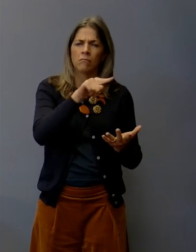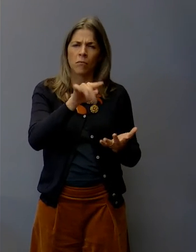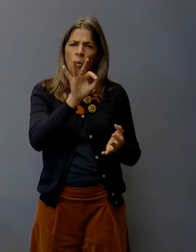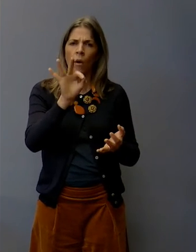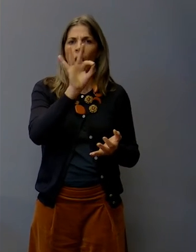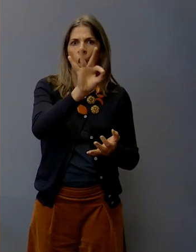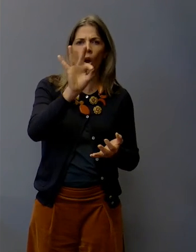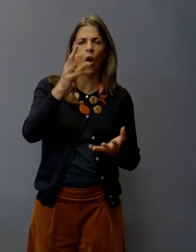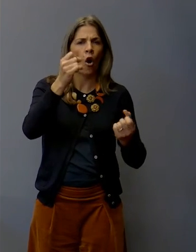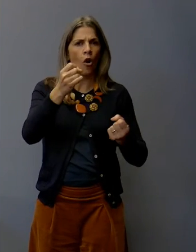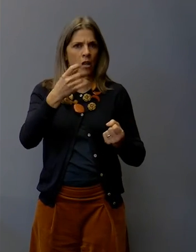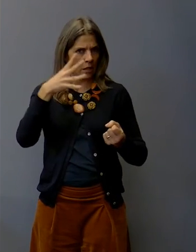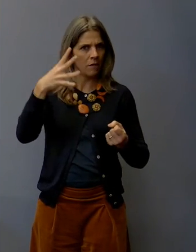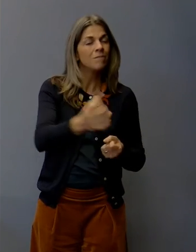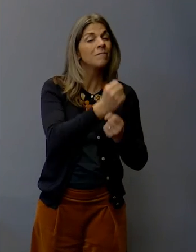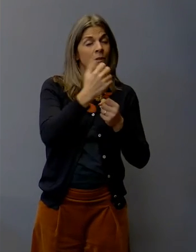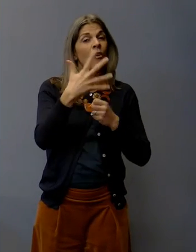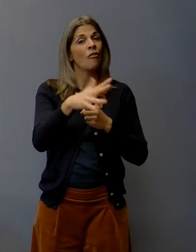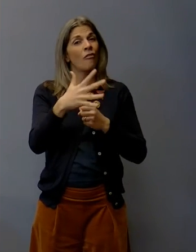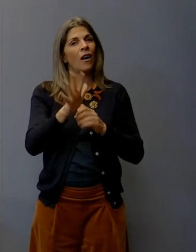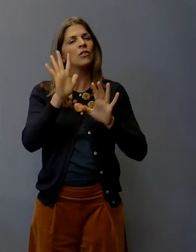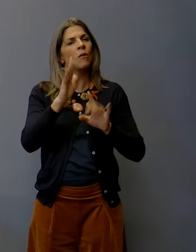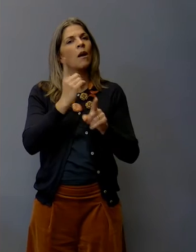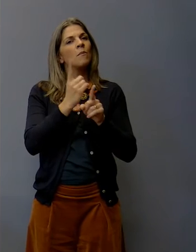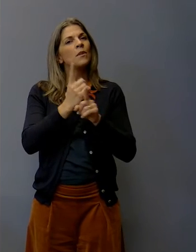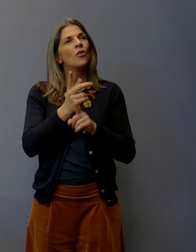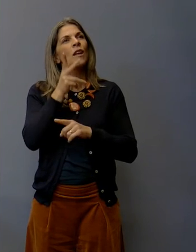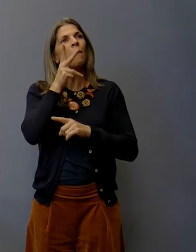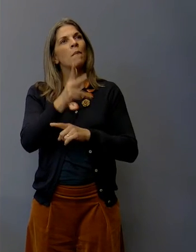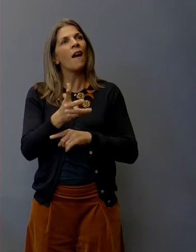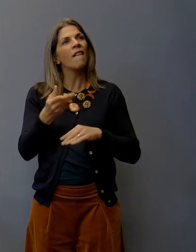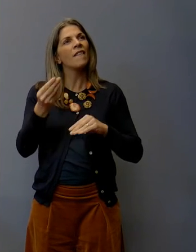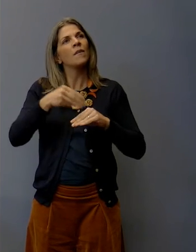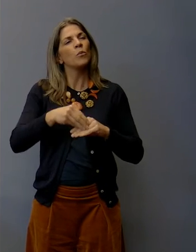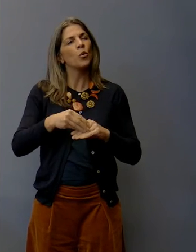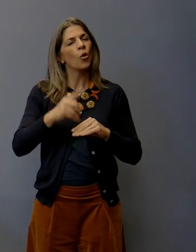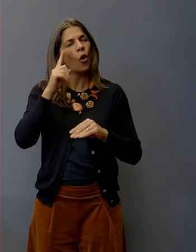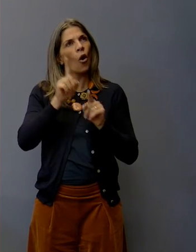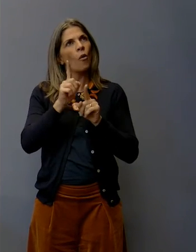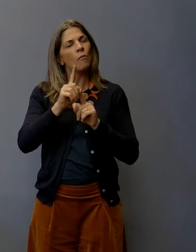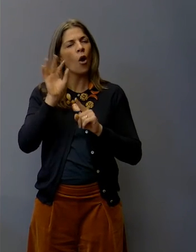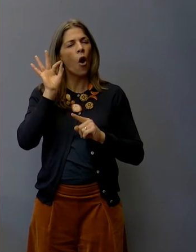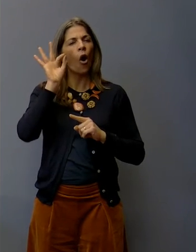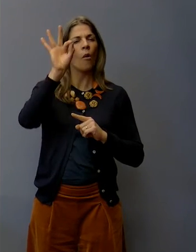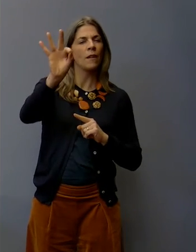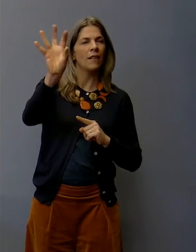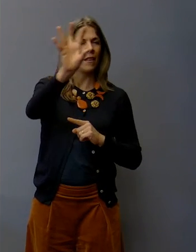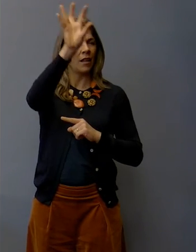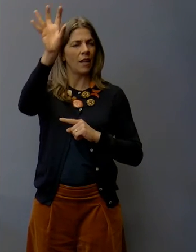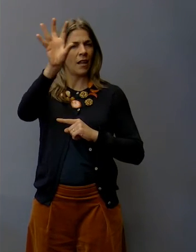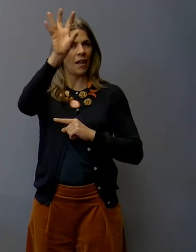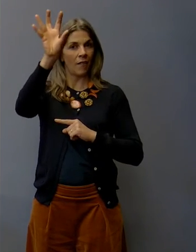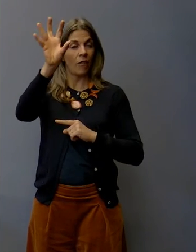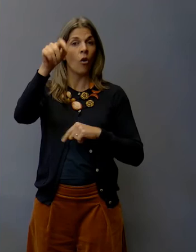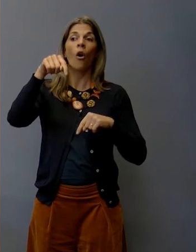anche essere bravi nel avere delle visioni delle visioni per la comunità e oggi ci sono dei traguardi europei parlavo prima